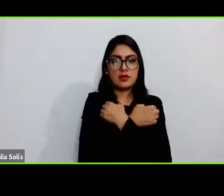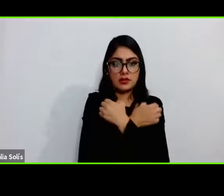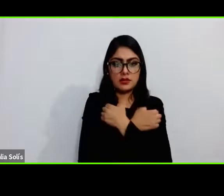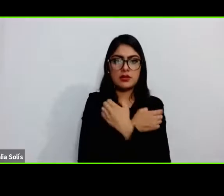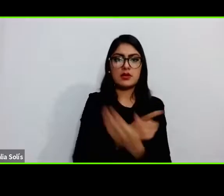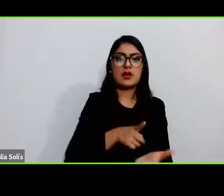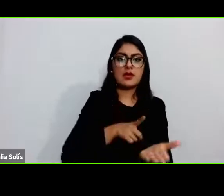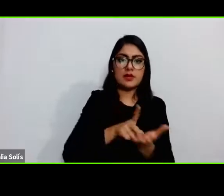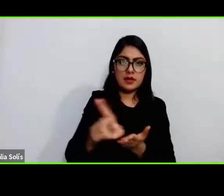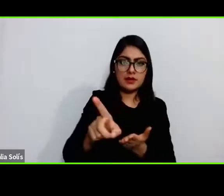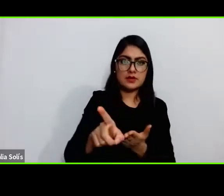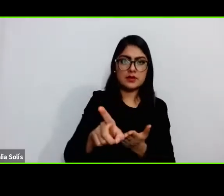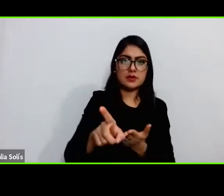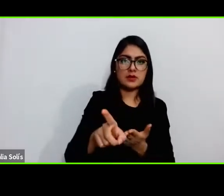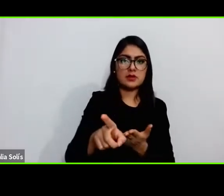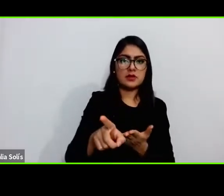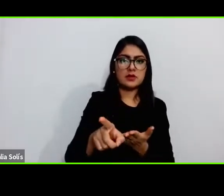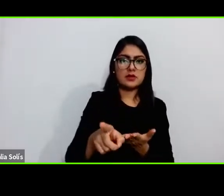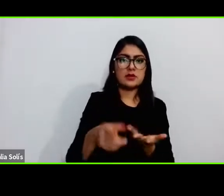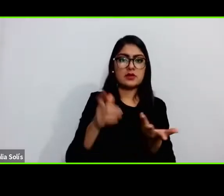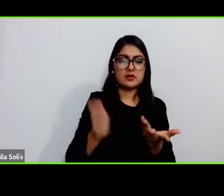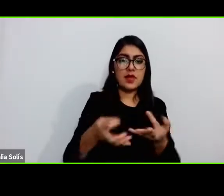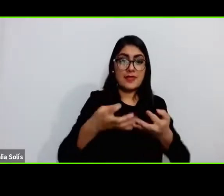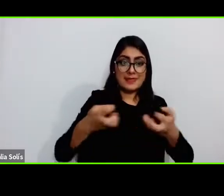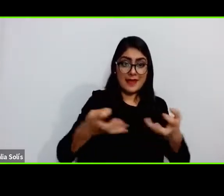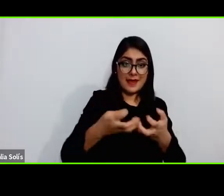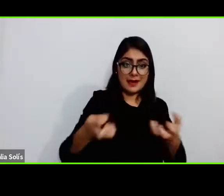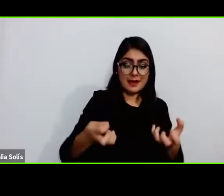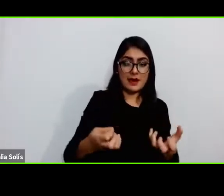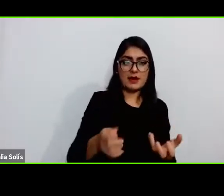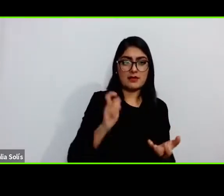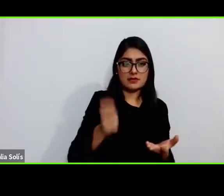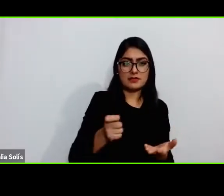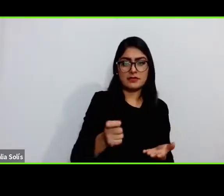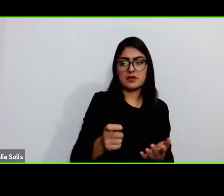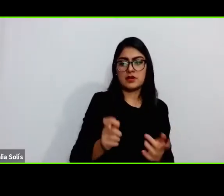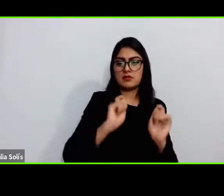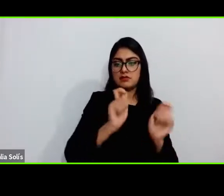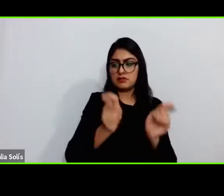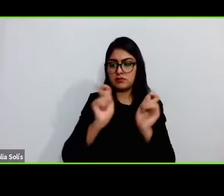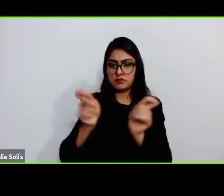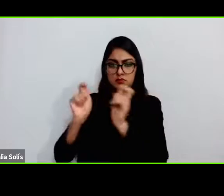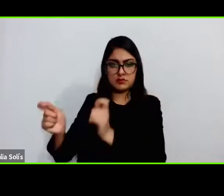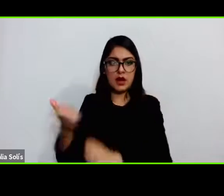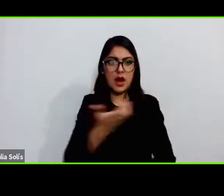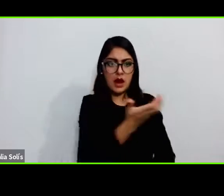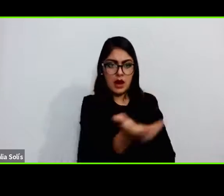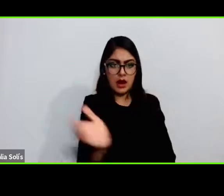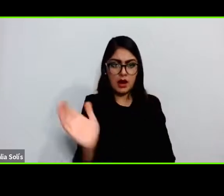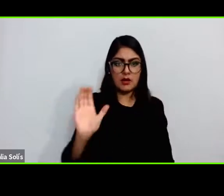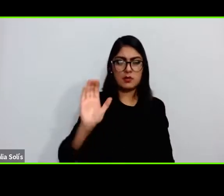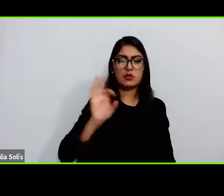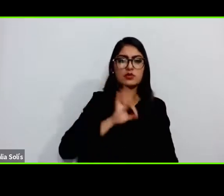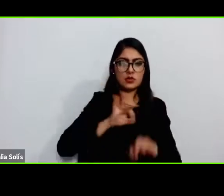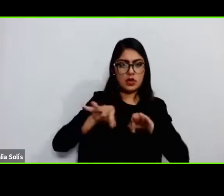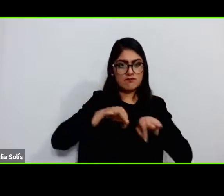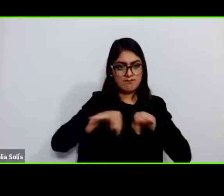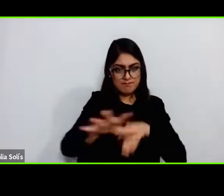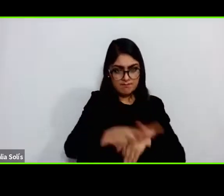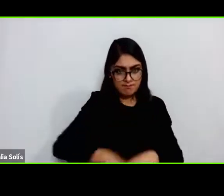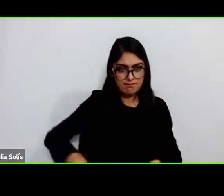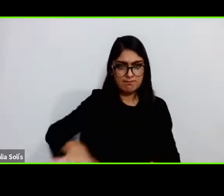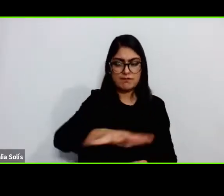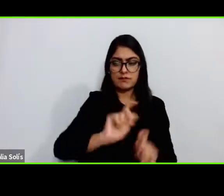distribución de las tierras, digamos, los derechos de los campesinos, y además derechos laborales, ¿no?